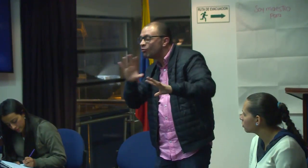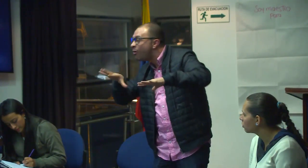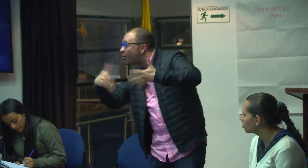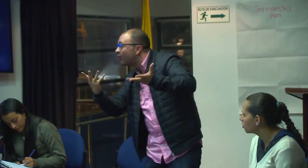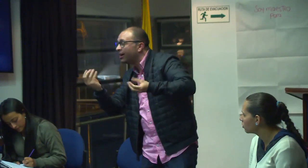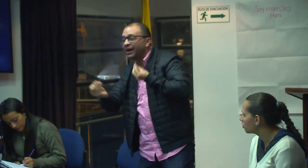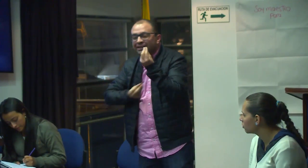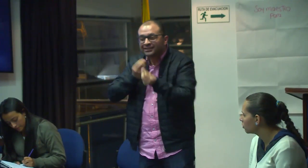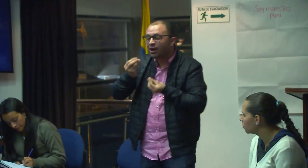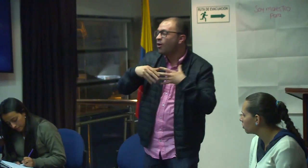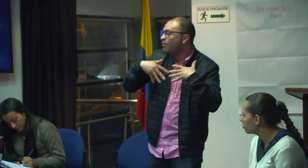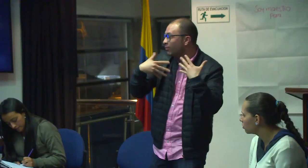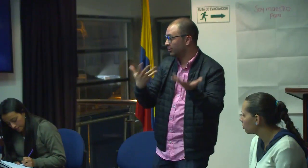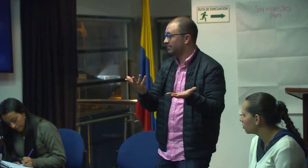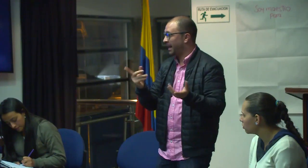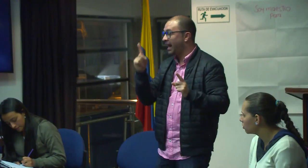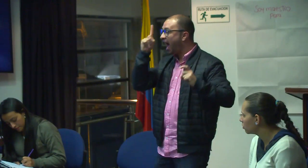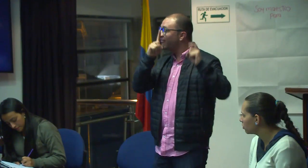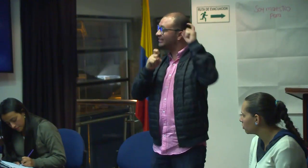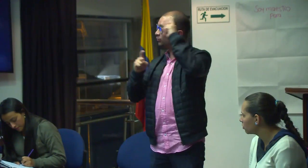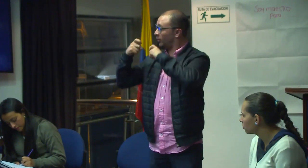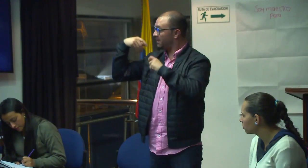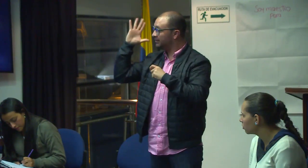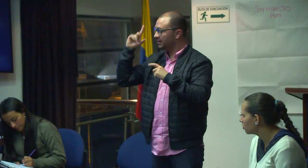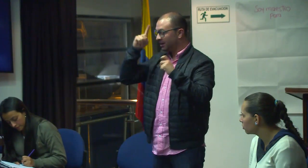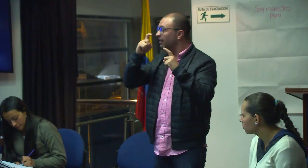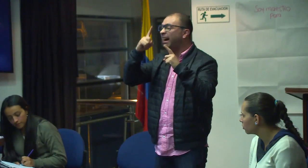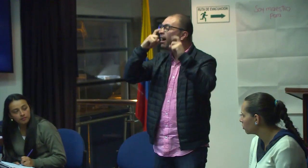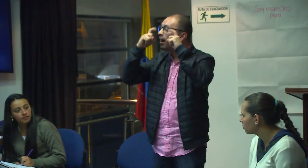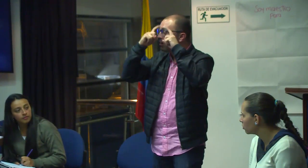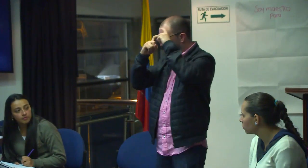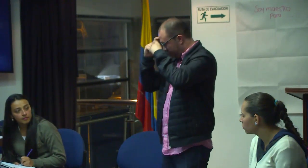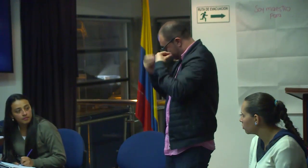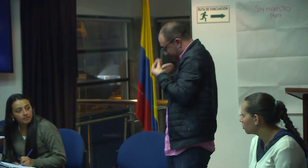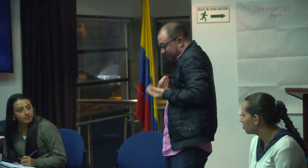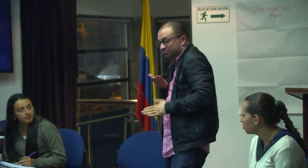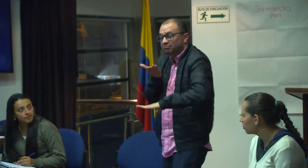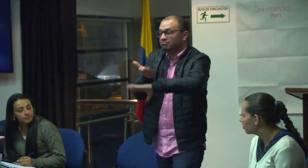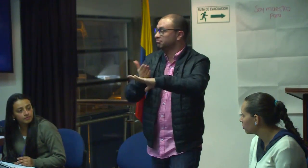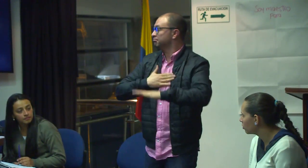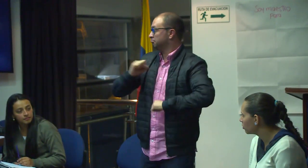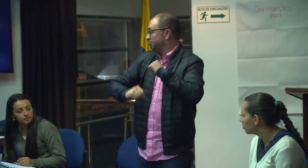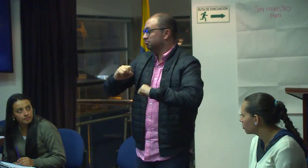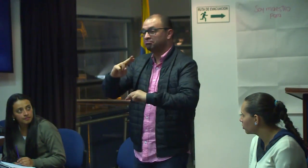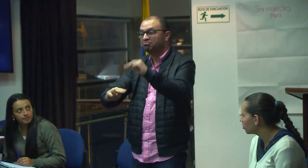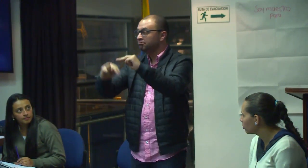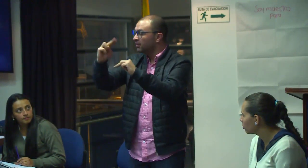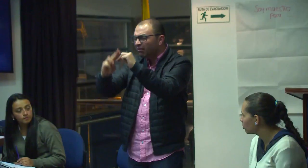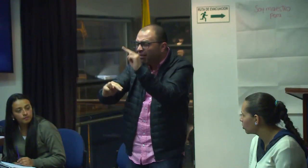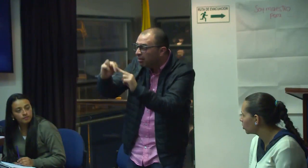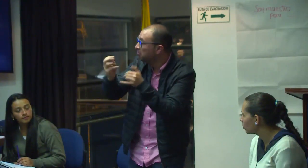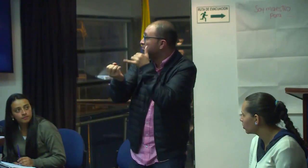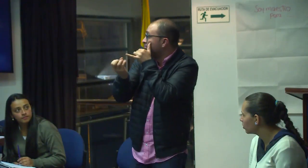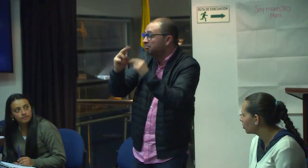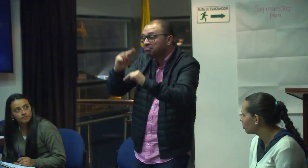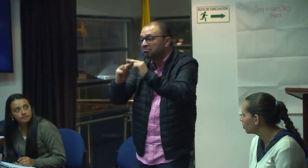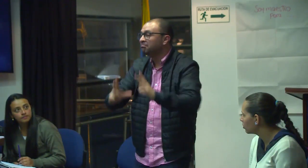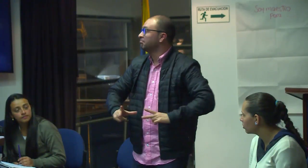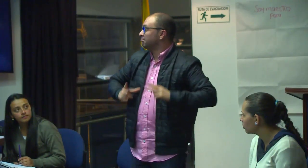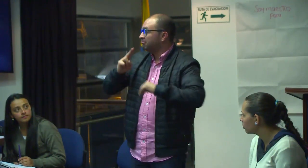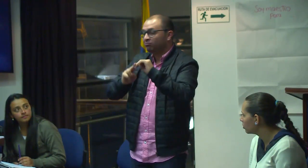ese comprender, de ese conocer todo lo que puede tener una persona, ¿cómo yo